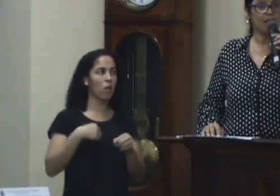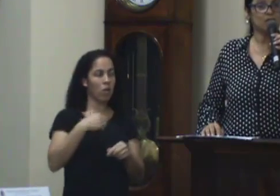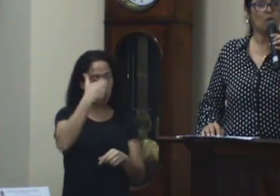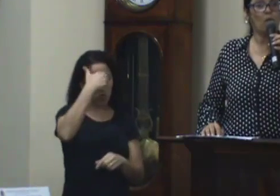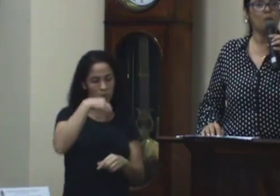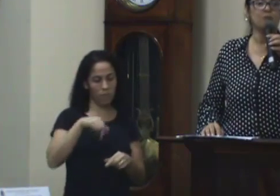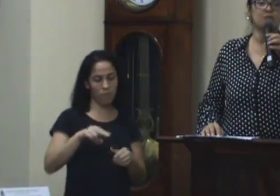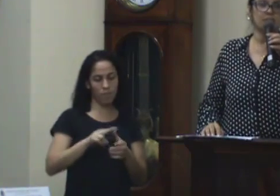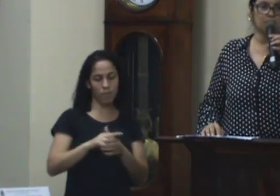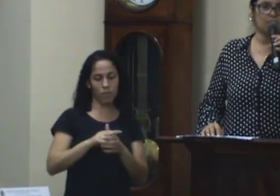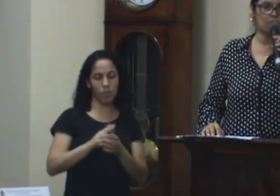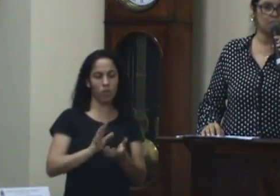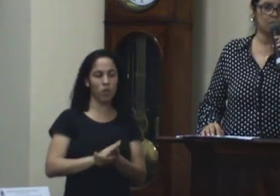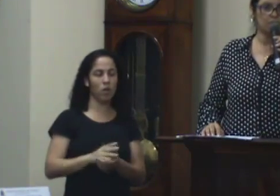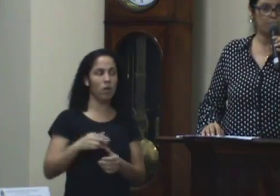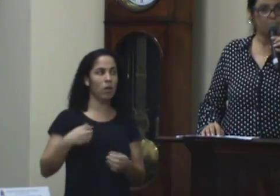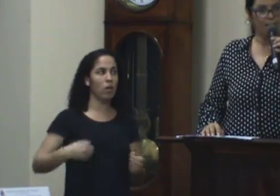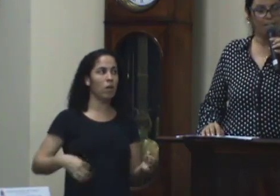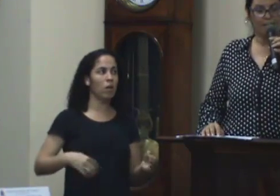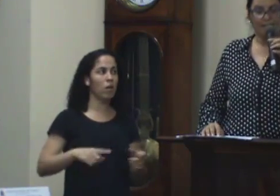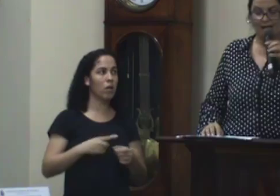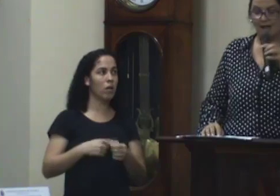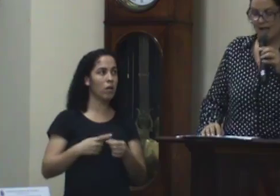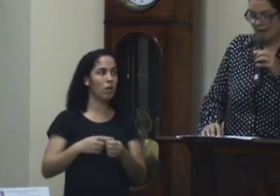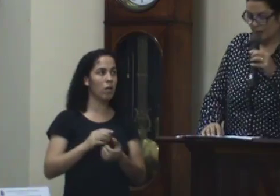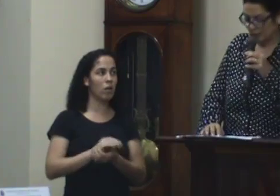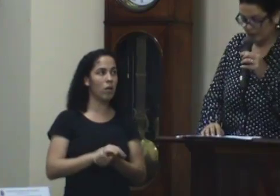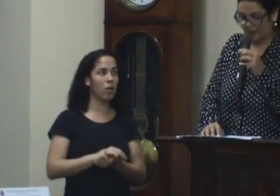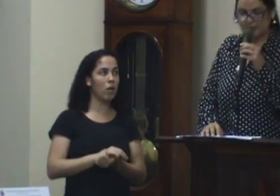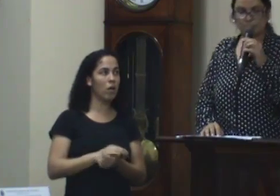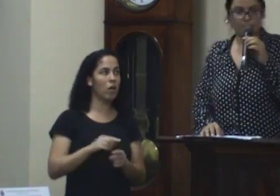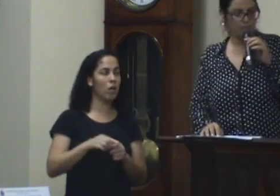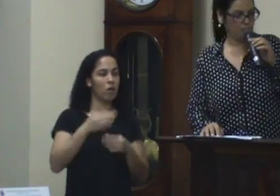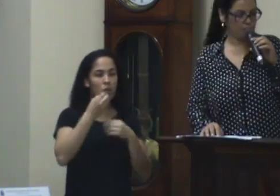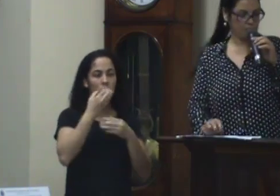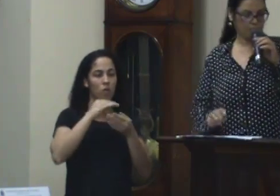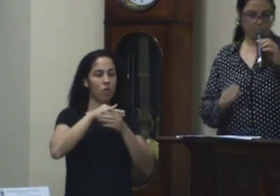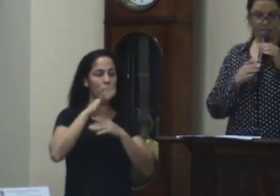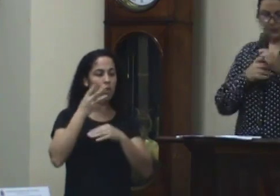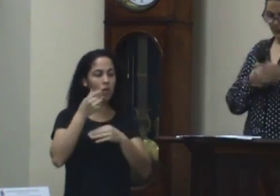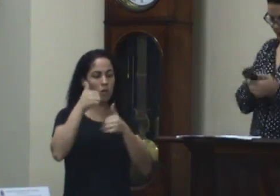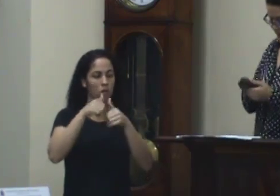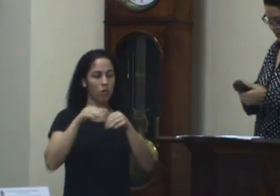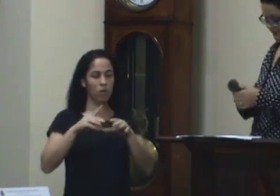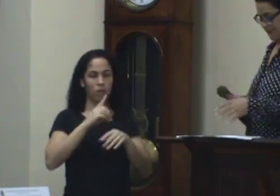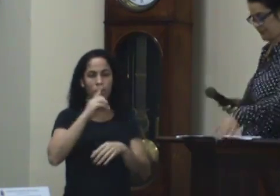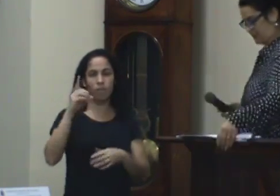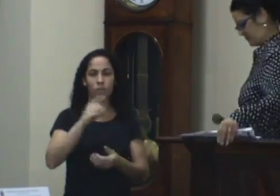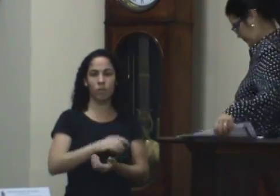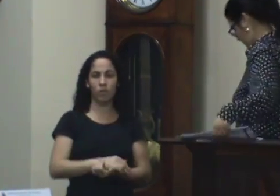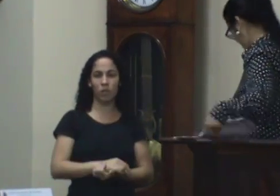minha cidade, com o meu distrito na qual eu escolhi para morar. Tá? No mais, uma boa noite. Obrigado, vereador Fabiano. Vereador